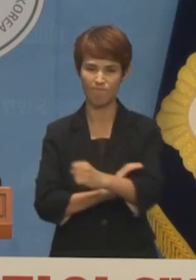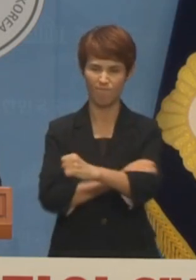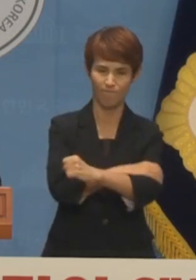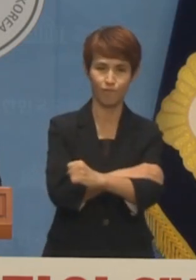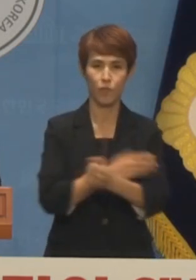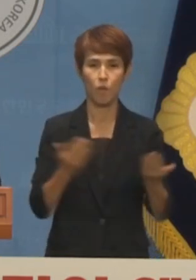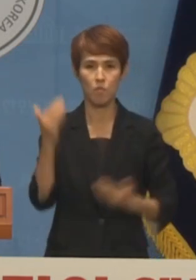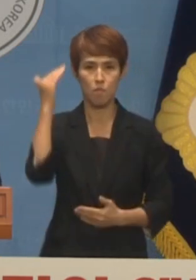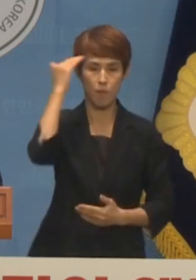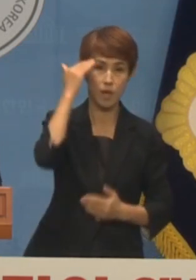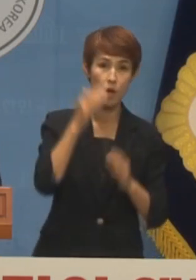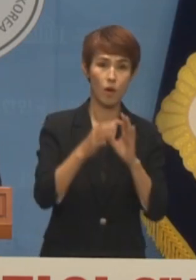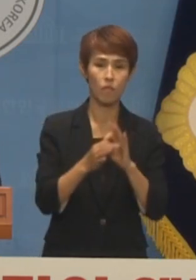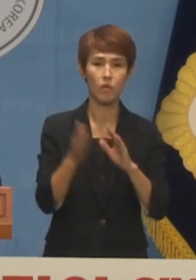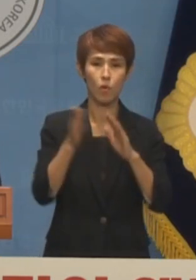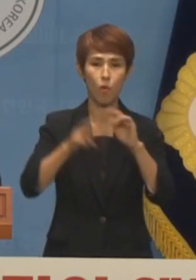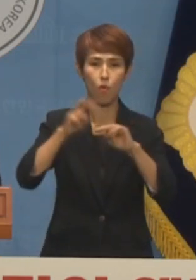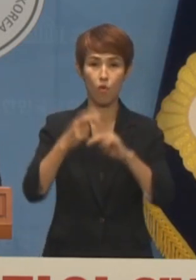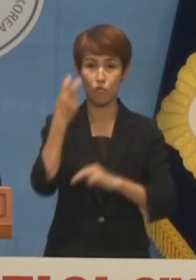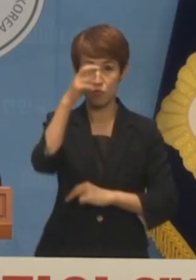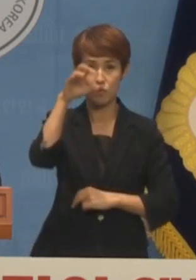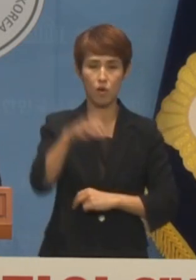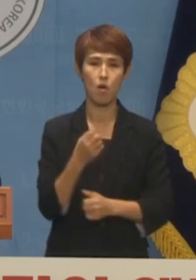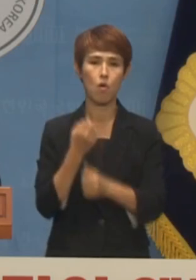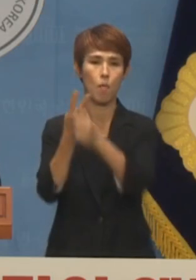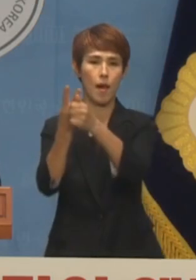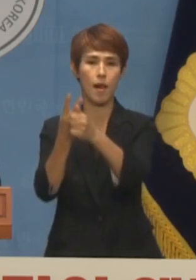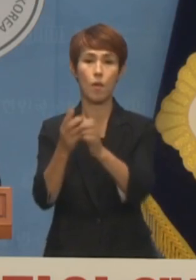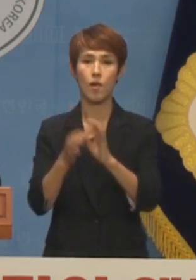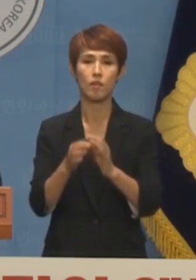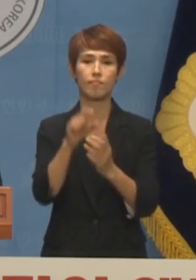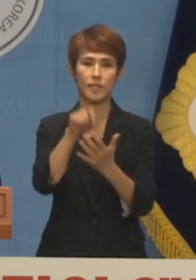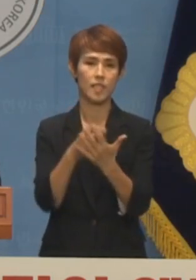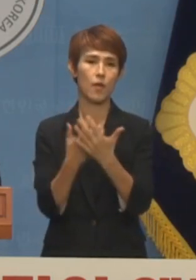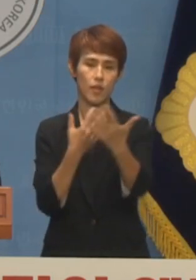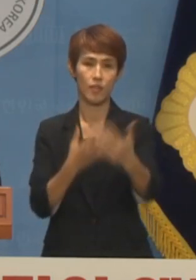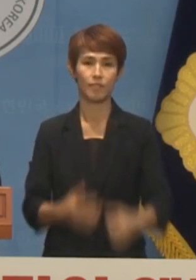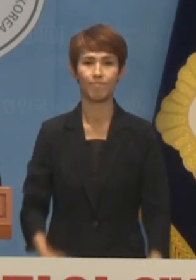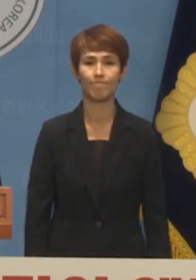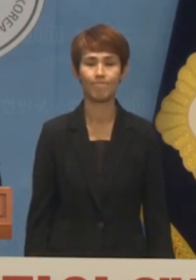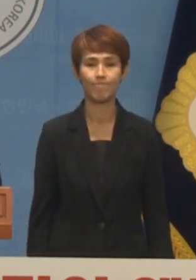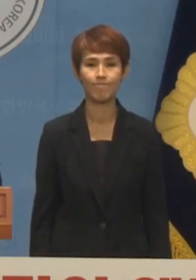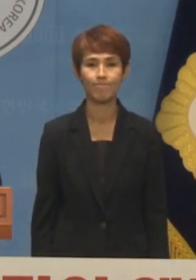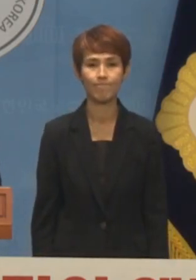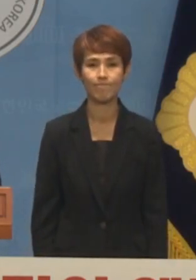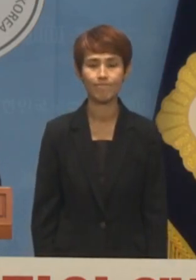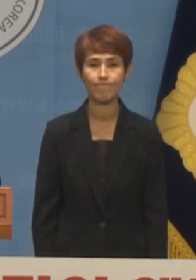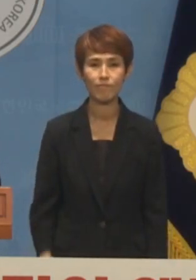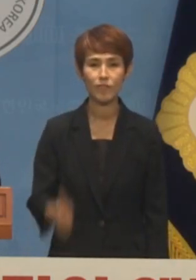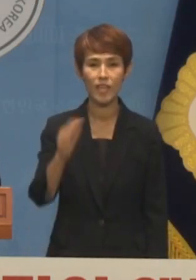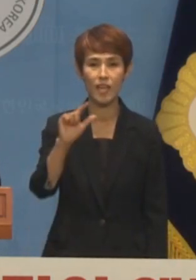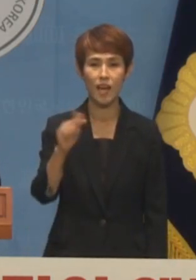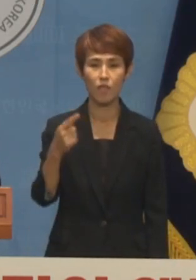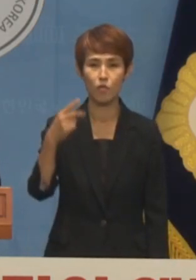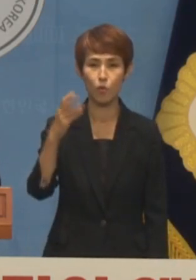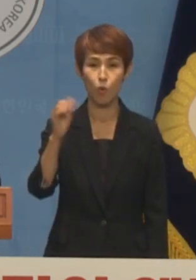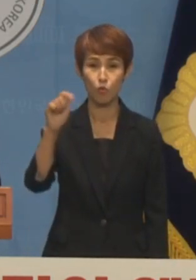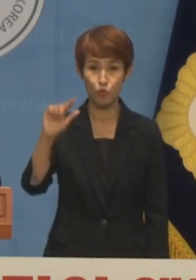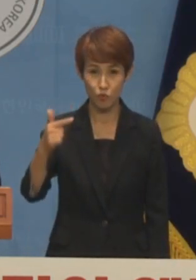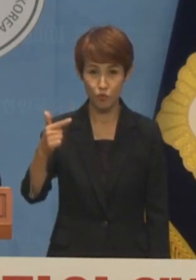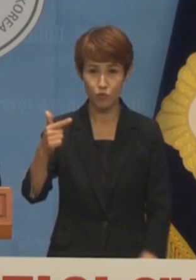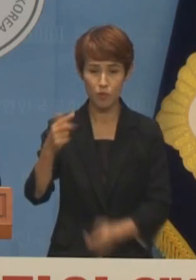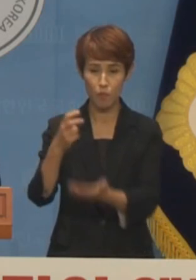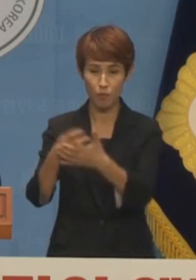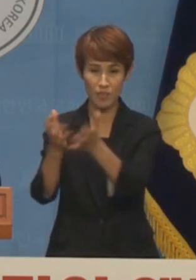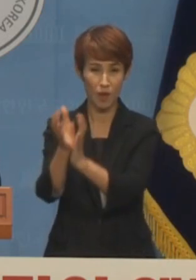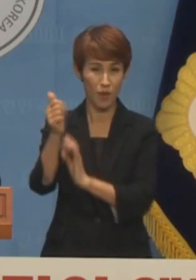혐의 공수처 고발 기자회견을 개최하게 이르렀습니다. 그럼 지금으로부터 한동훈 전 법무부 장관 댓글팀 운영